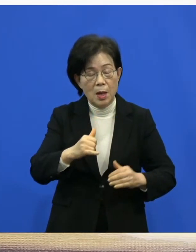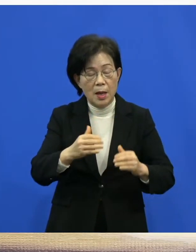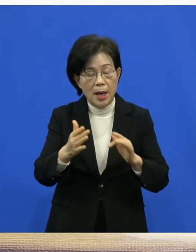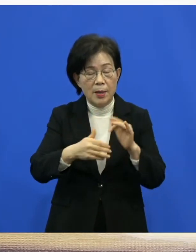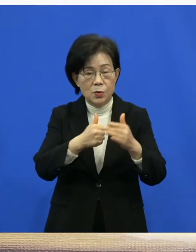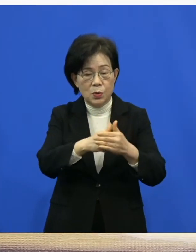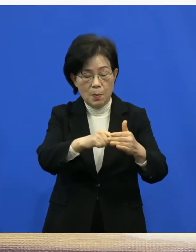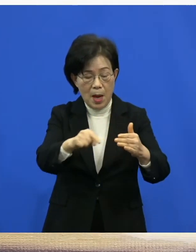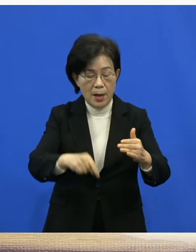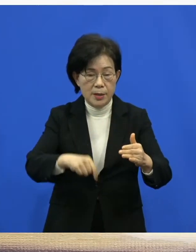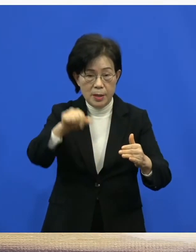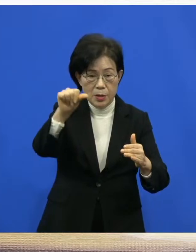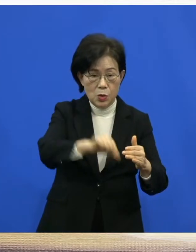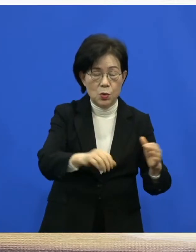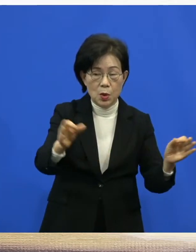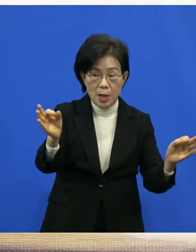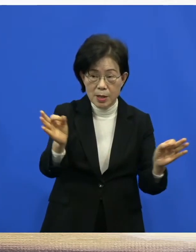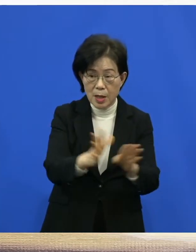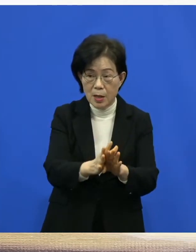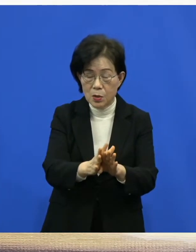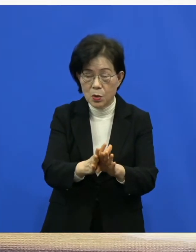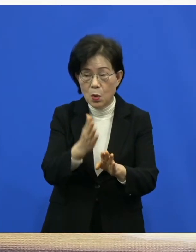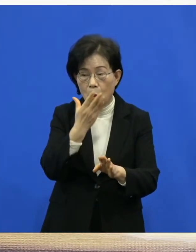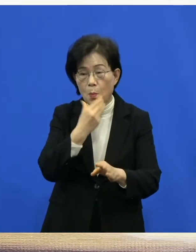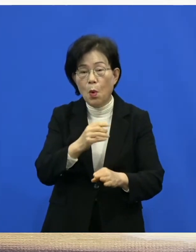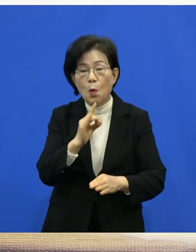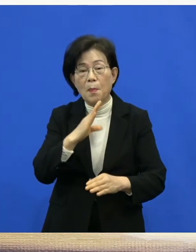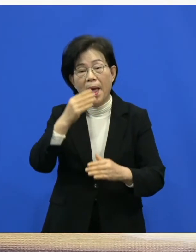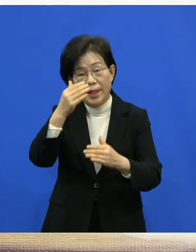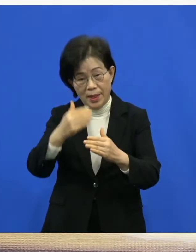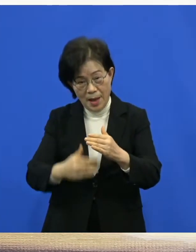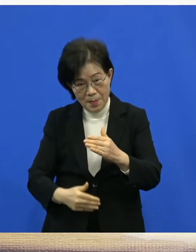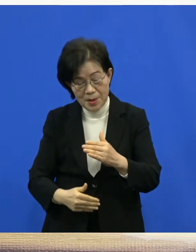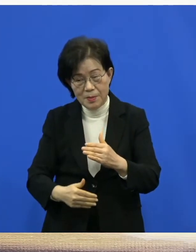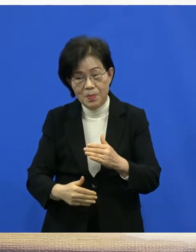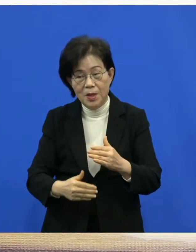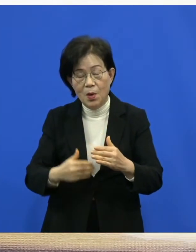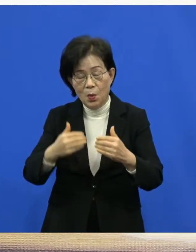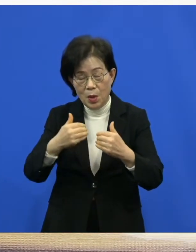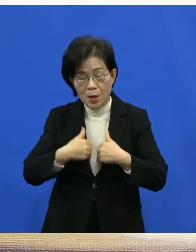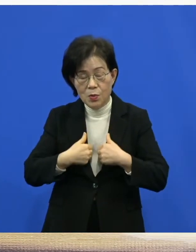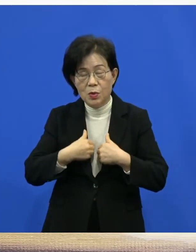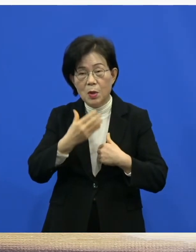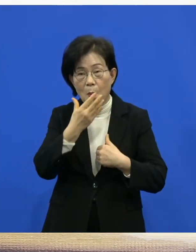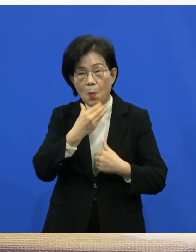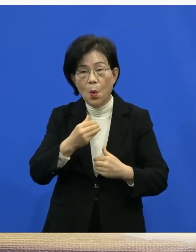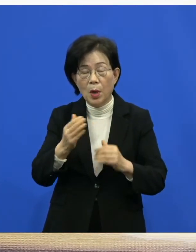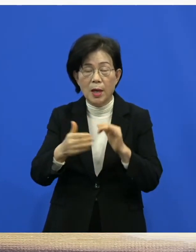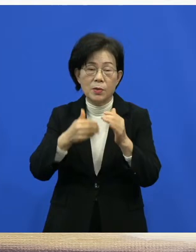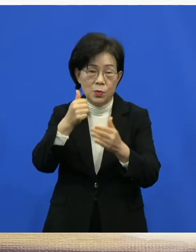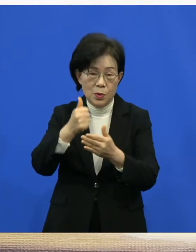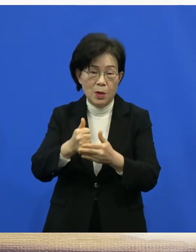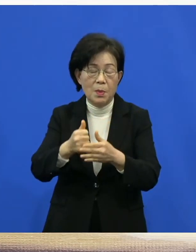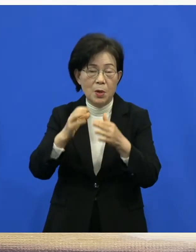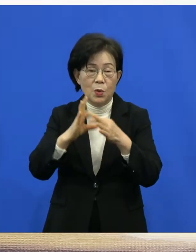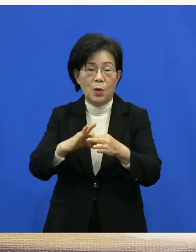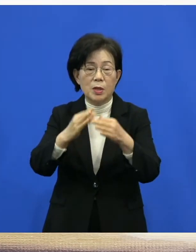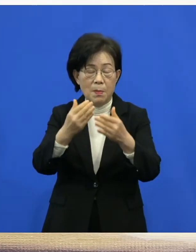사라지고 하나님의 복이 우리 안에 흘러들어요. 이게 우리에게 주어진 이 복은 예수로 인하여 주어진